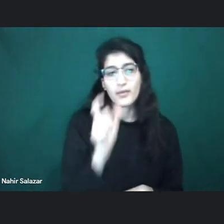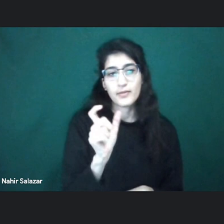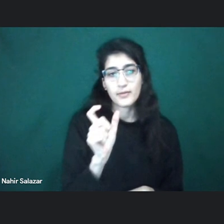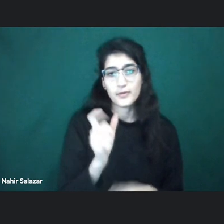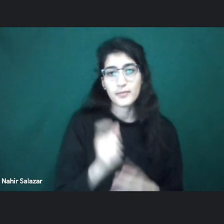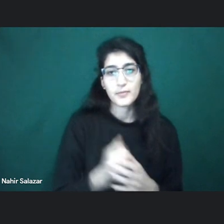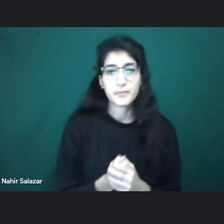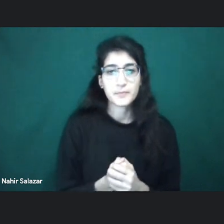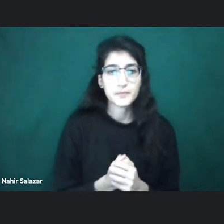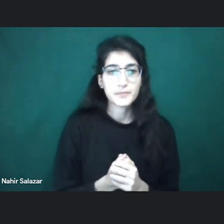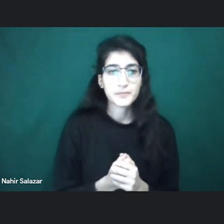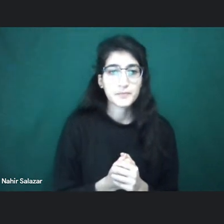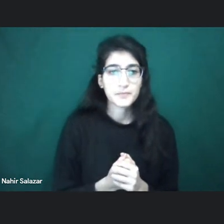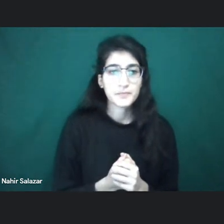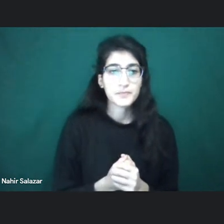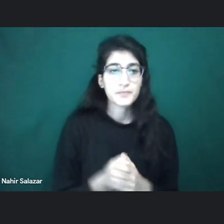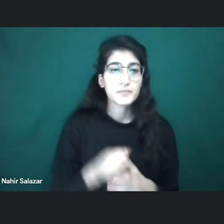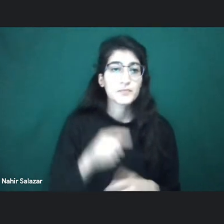Perpetuate.